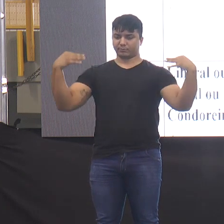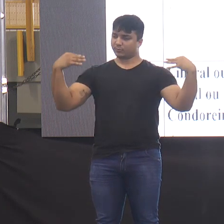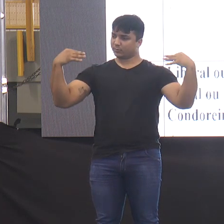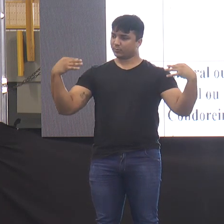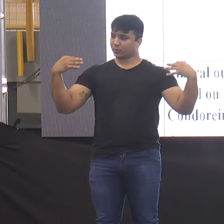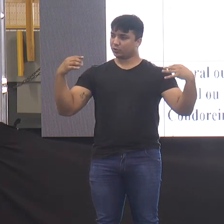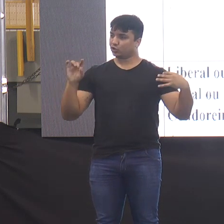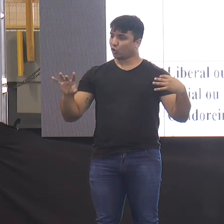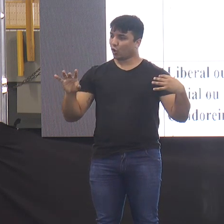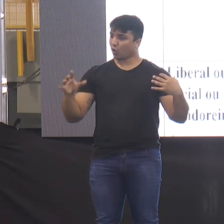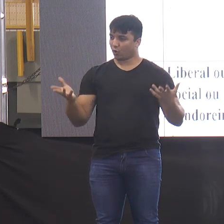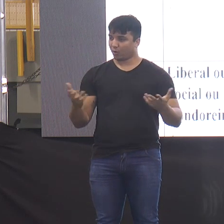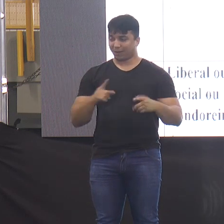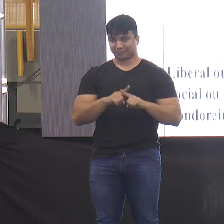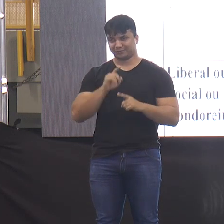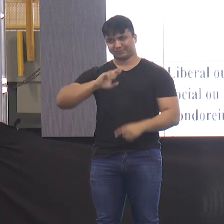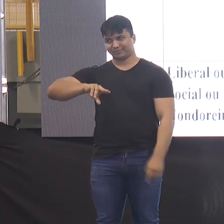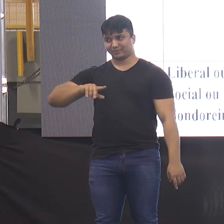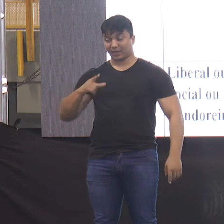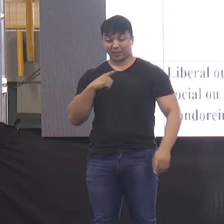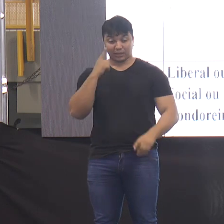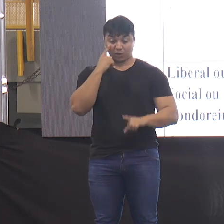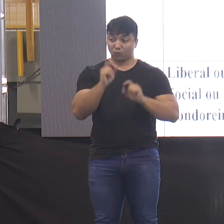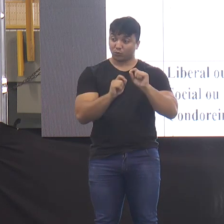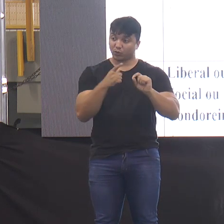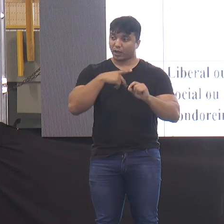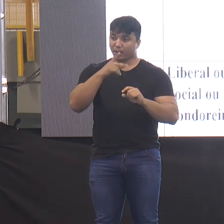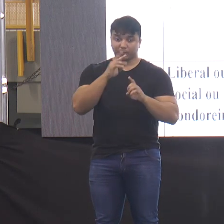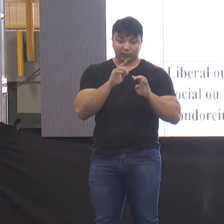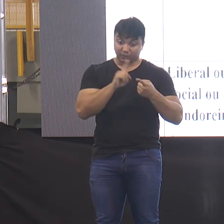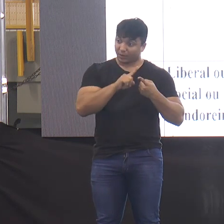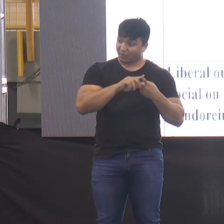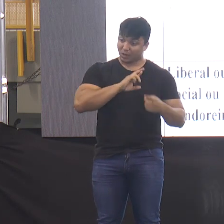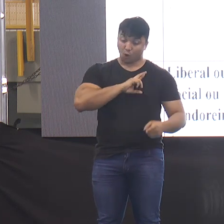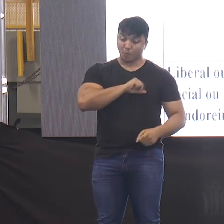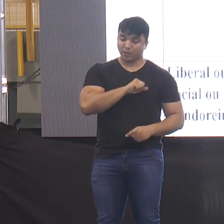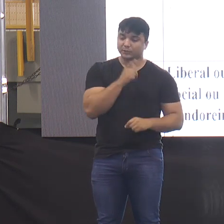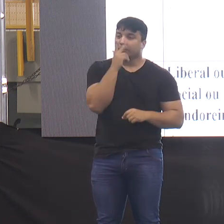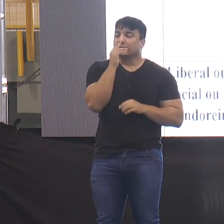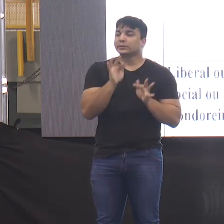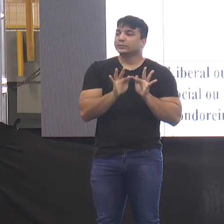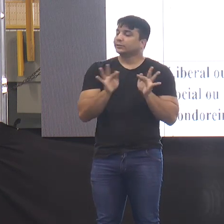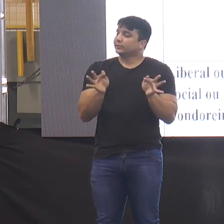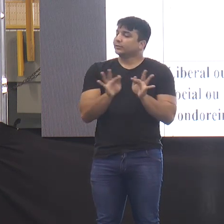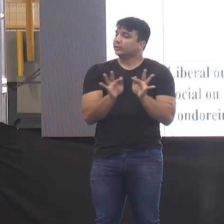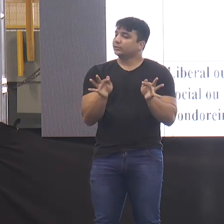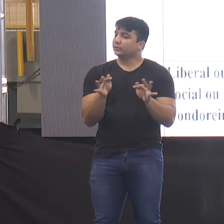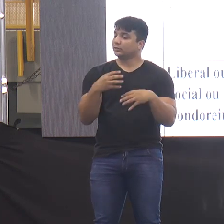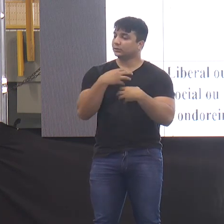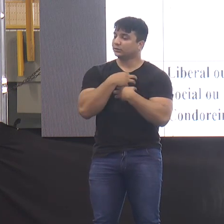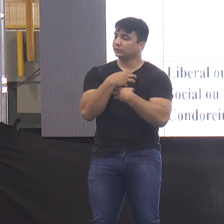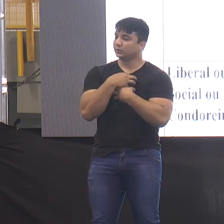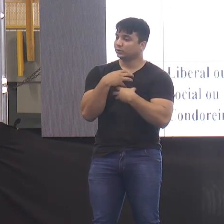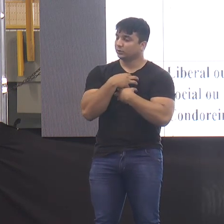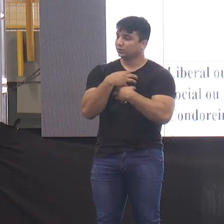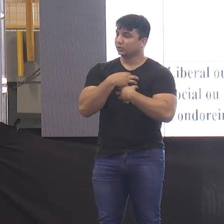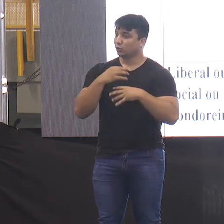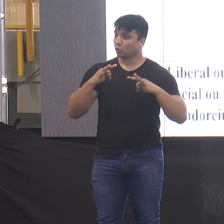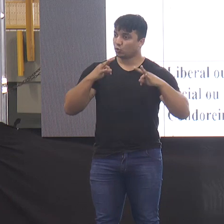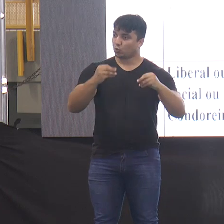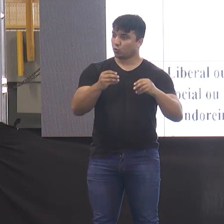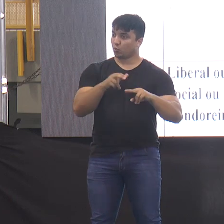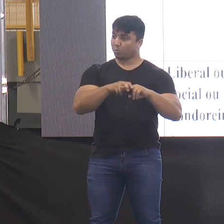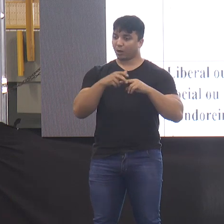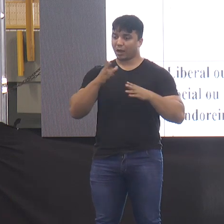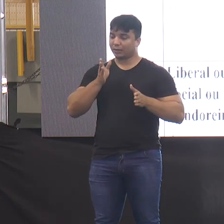umbigo. Todo romântico é muito sensível. Essa dramaticidade vem por conta da extrema